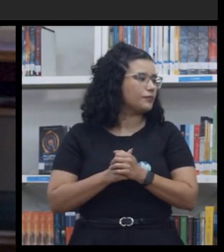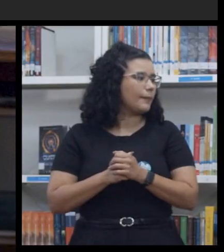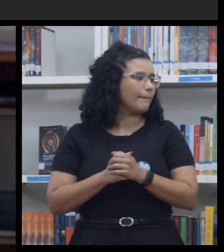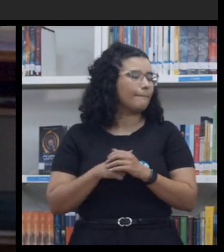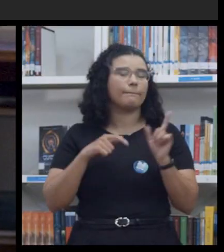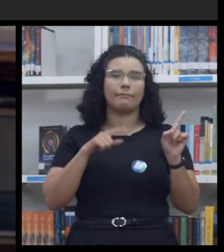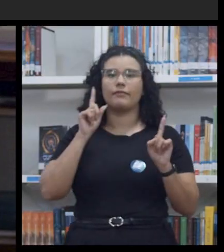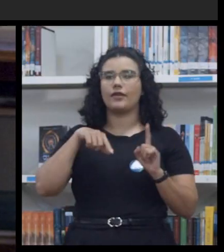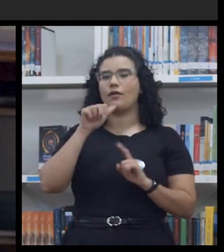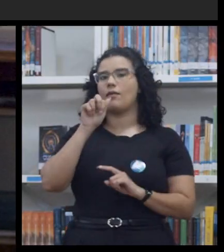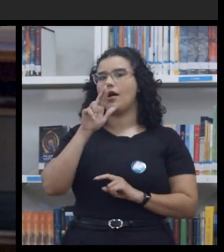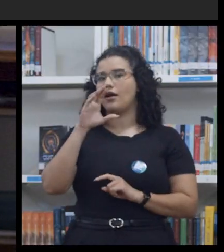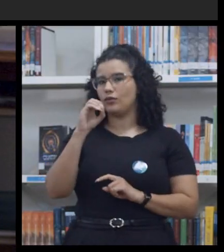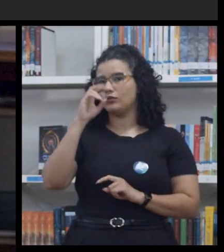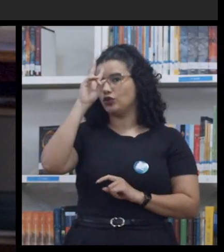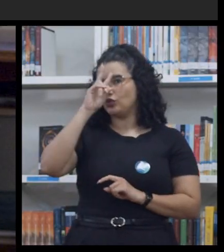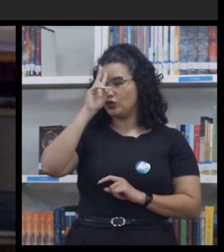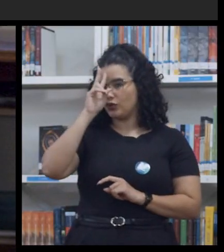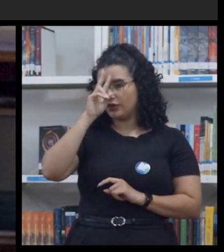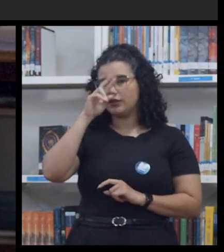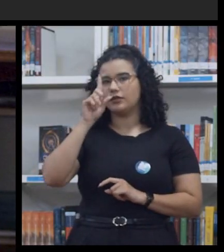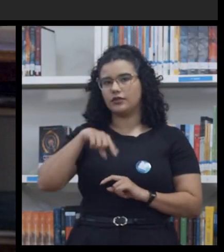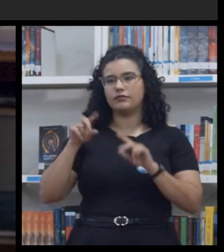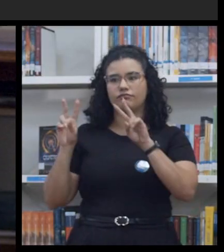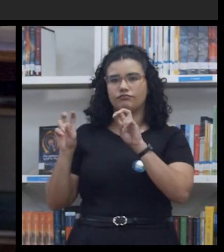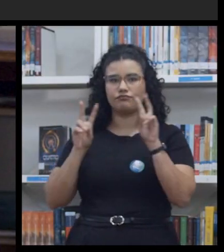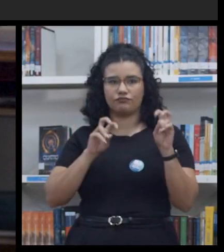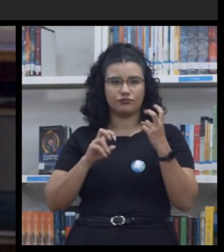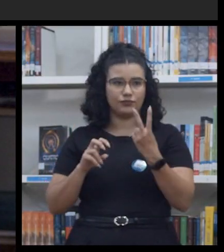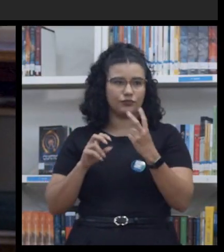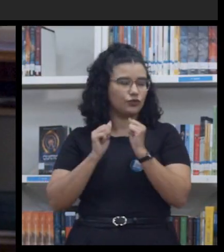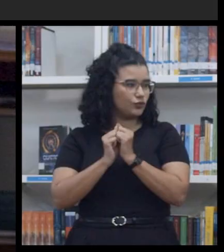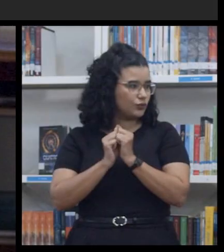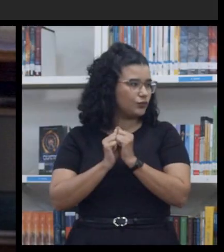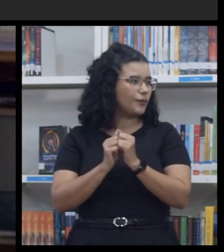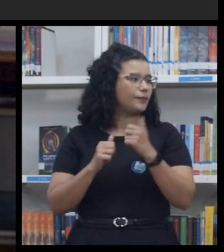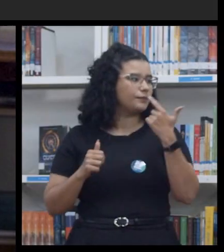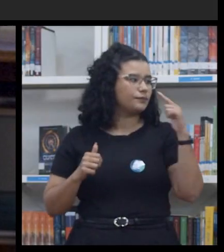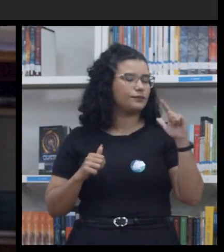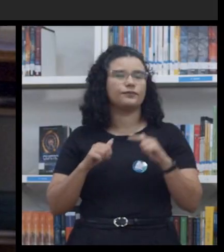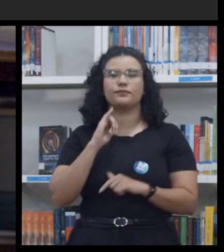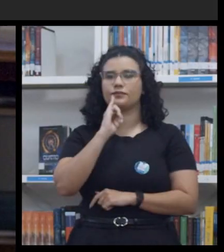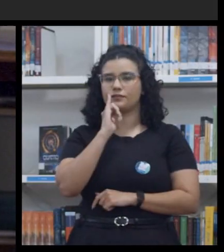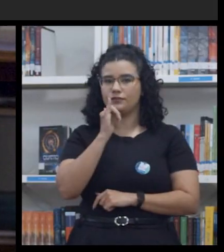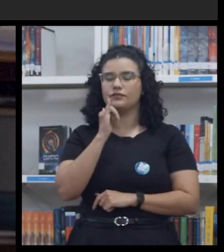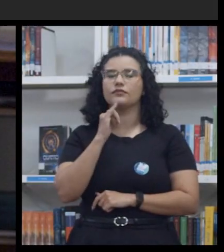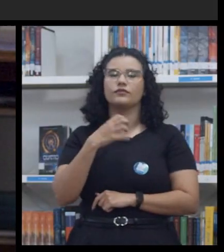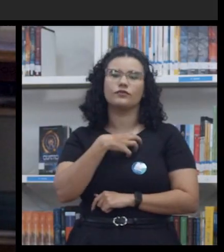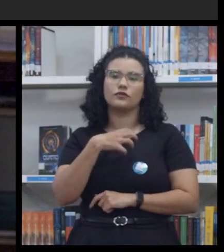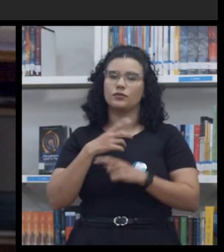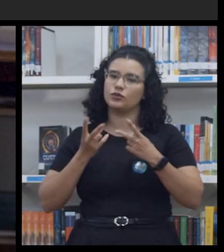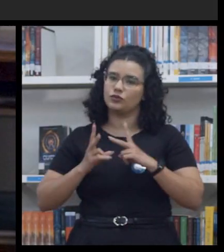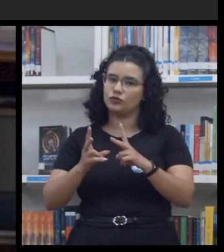O arco da história, o personagem, os dois caminham juntos. O arco é a narrativa, contada de forma